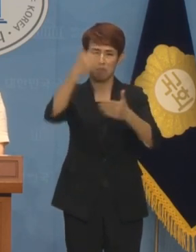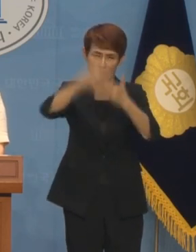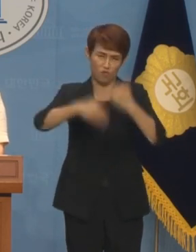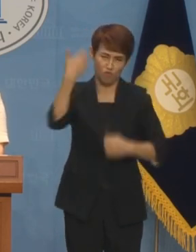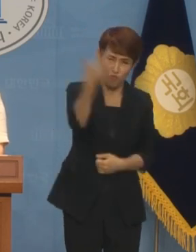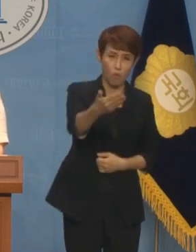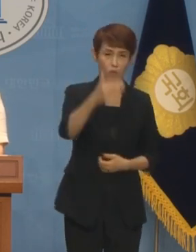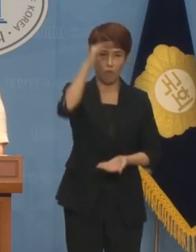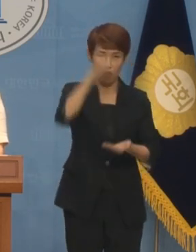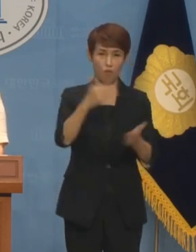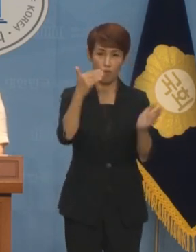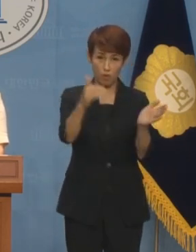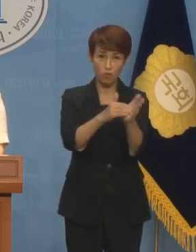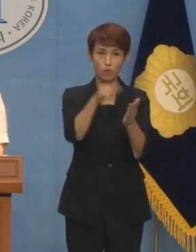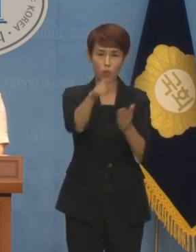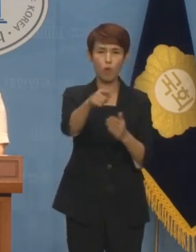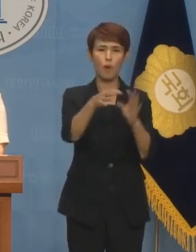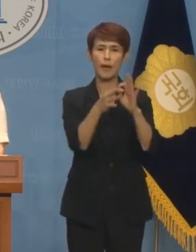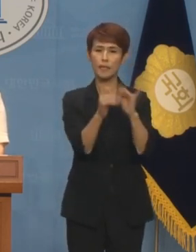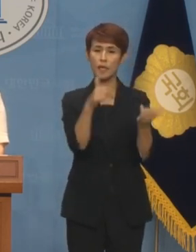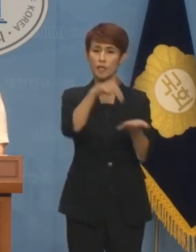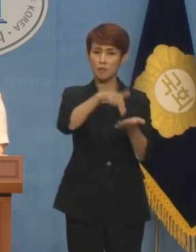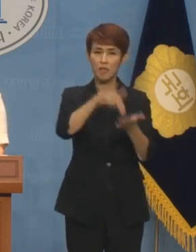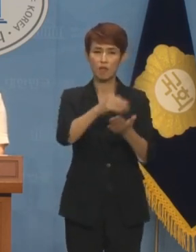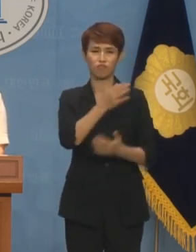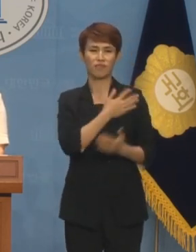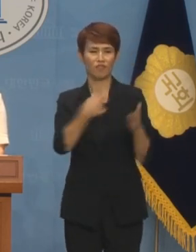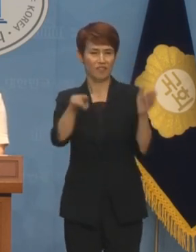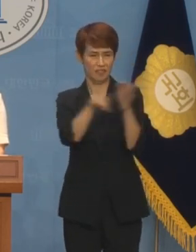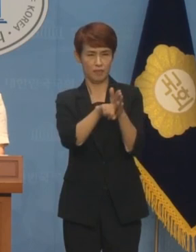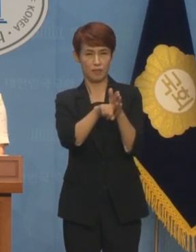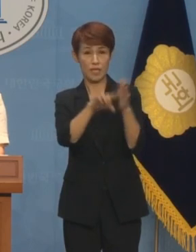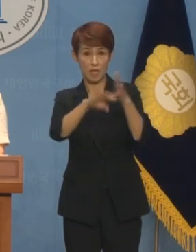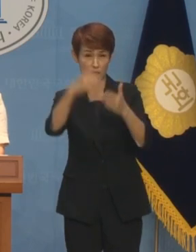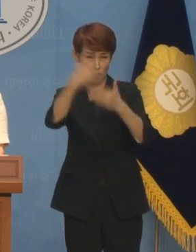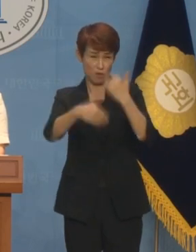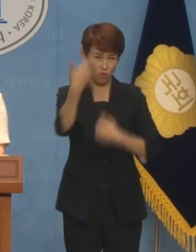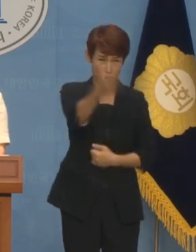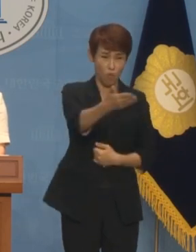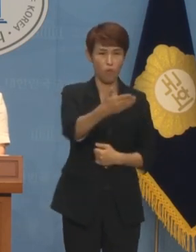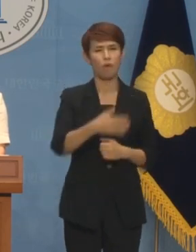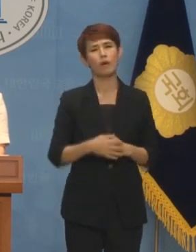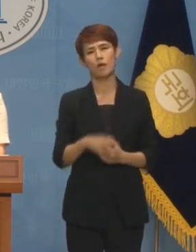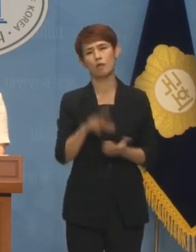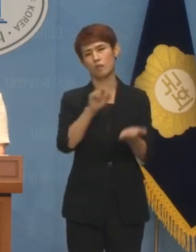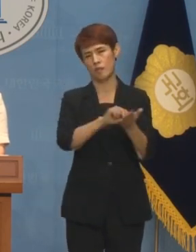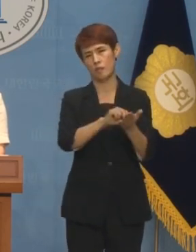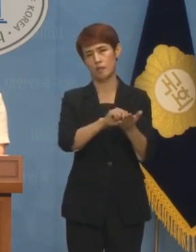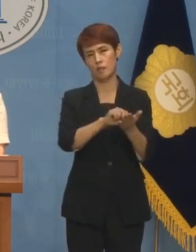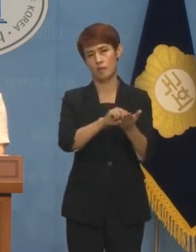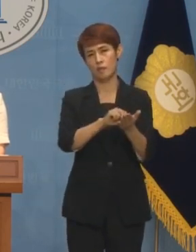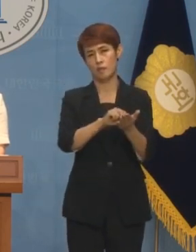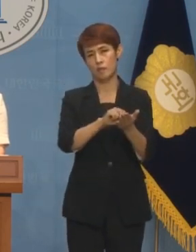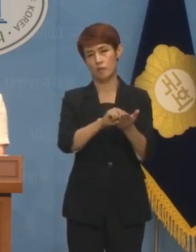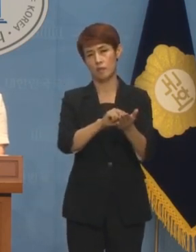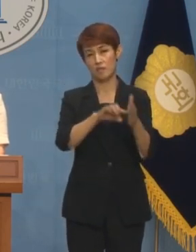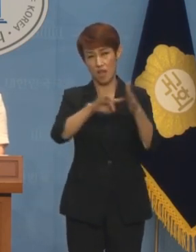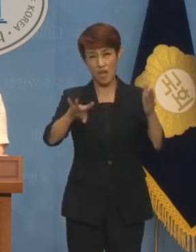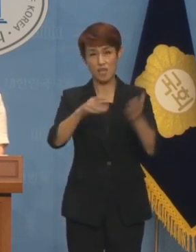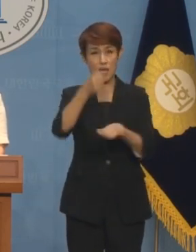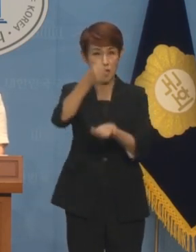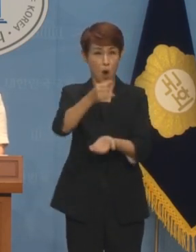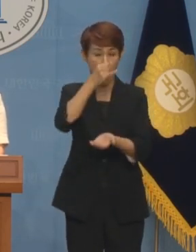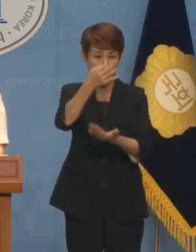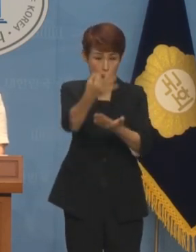그리고 조세 이해관계자 측면에서는 재벌 대기업과 초부자 감세, 조세의 성격에서는 자산